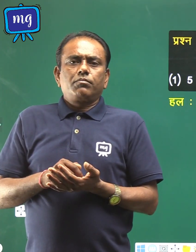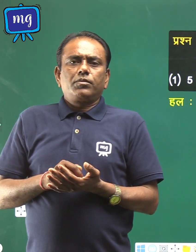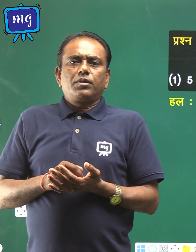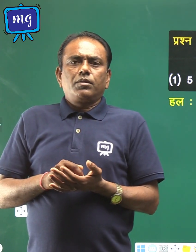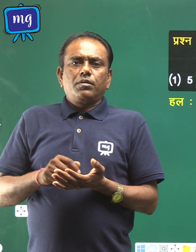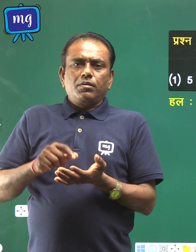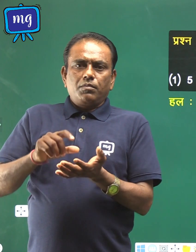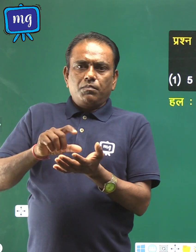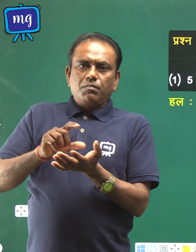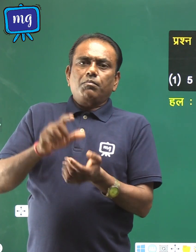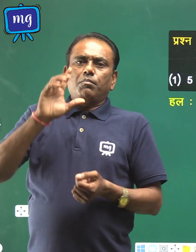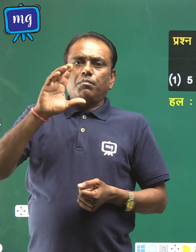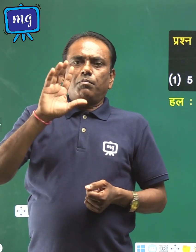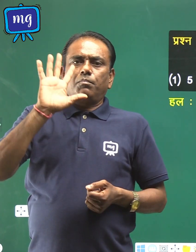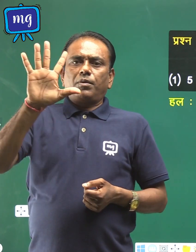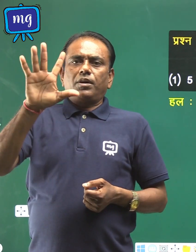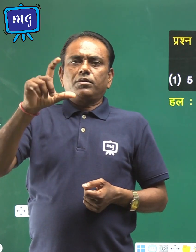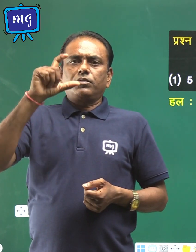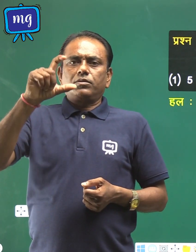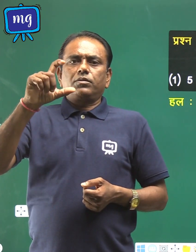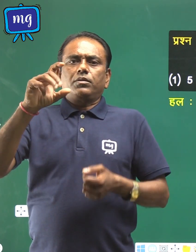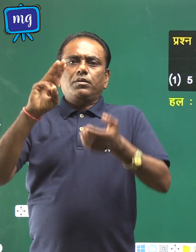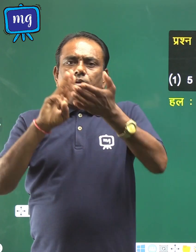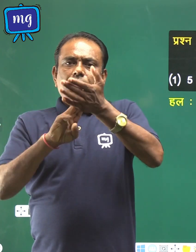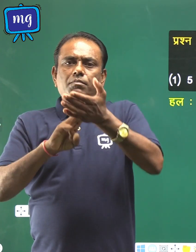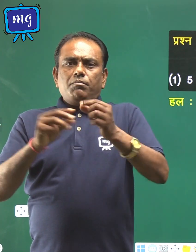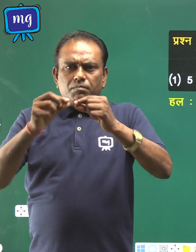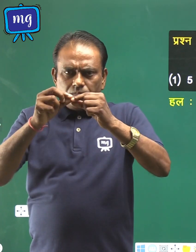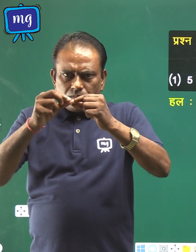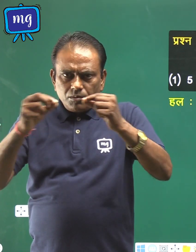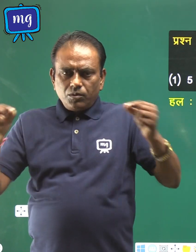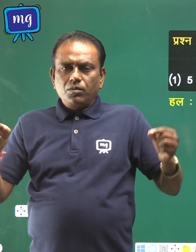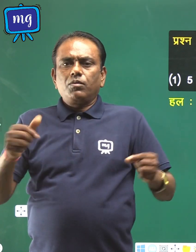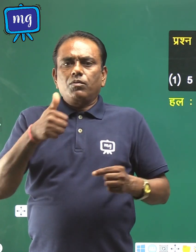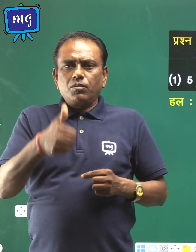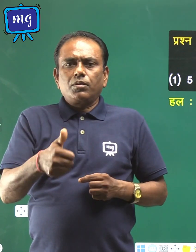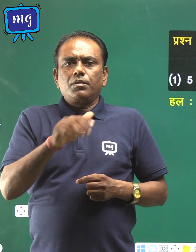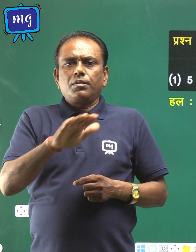फिर वहाँ से 5 सेंटीमीटर तक नापेंगे। ठीक है बच्चों,